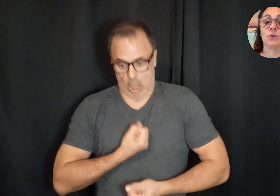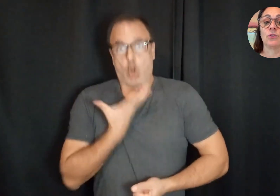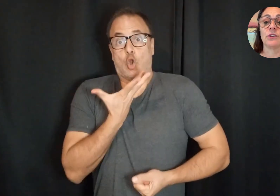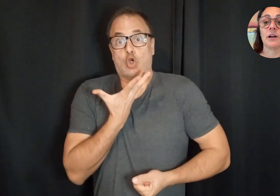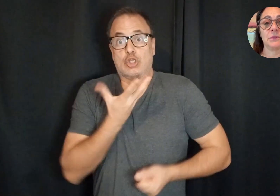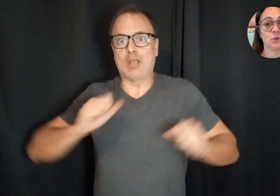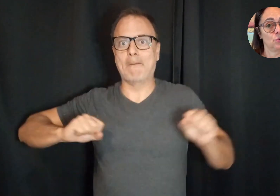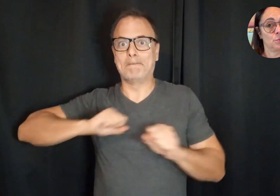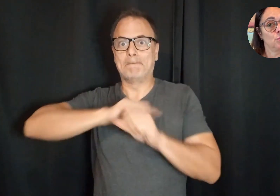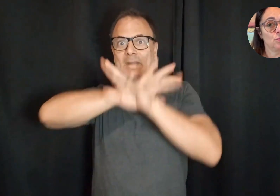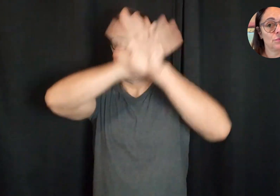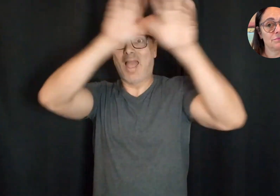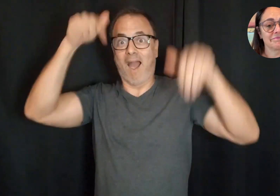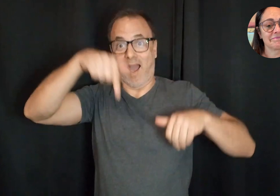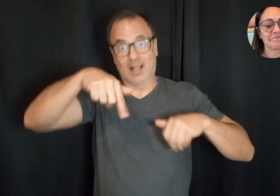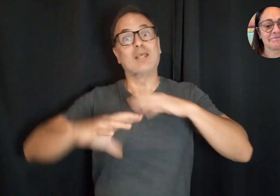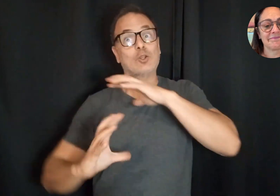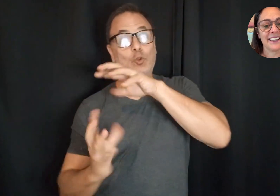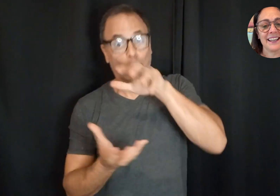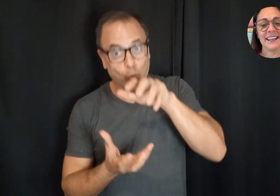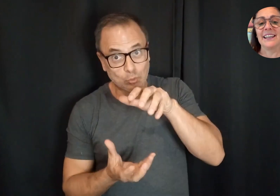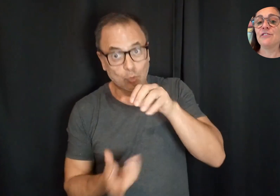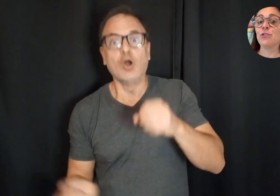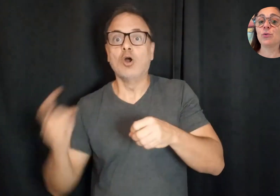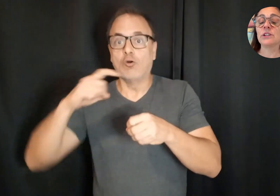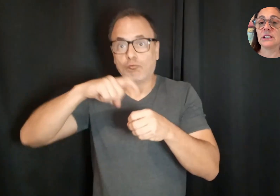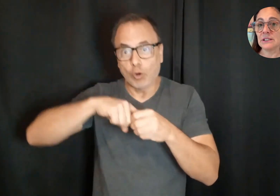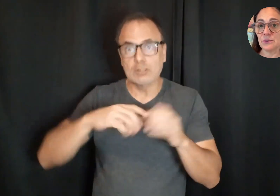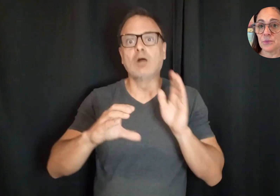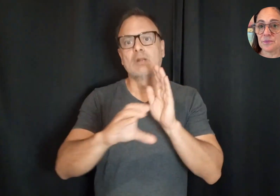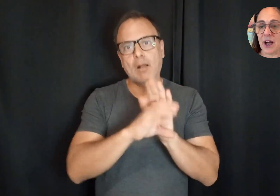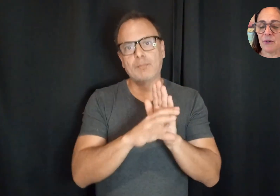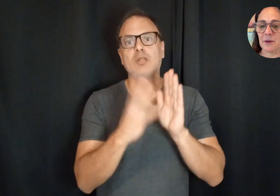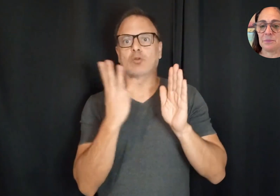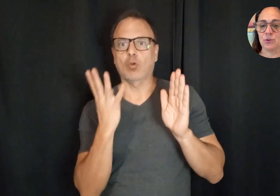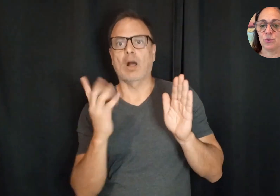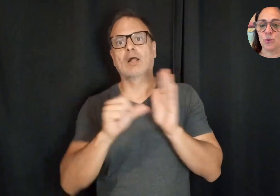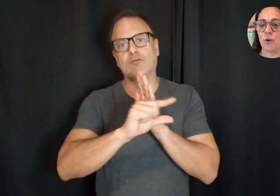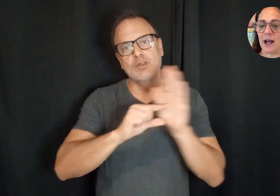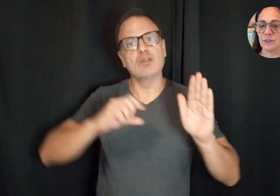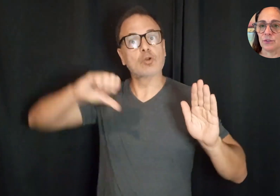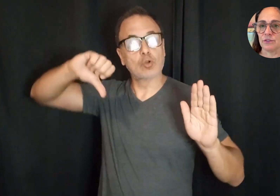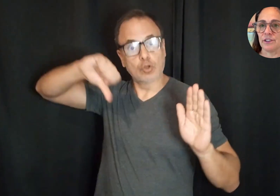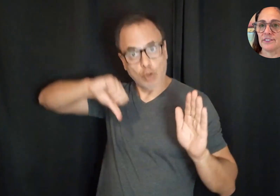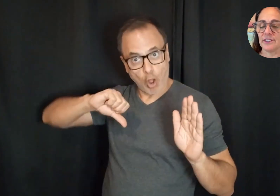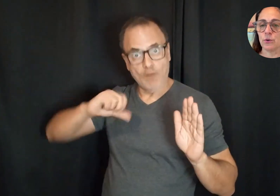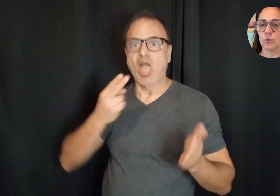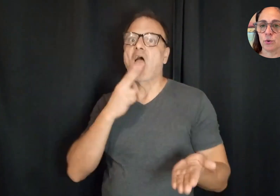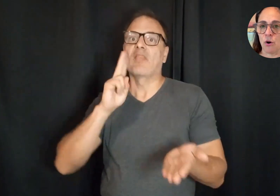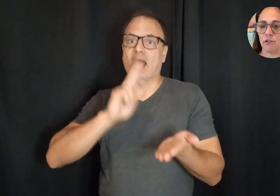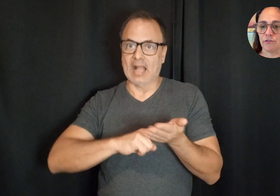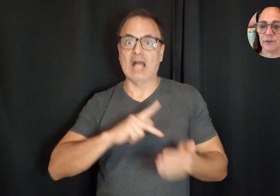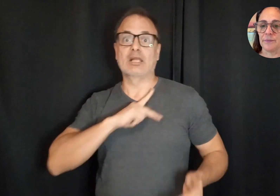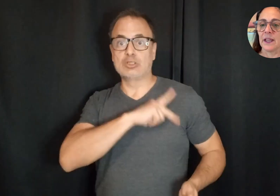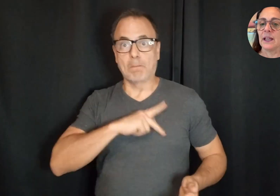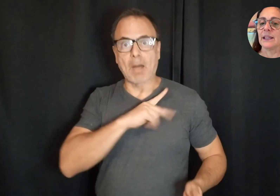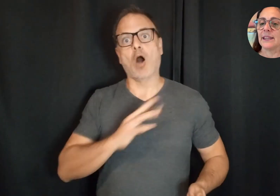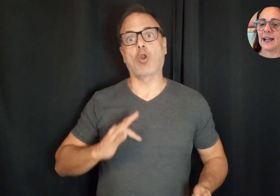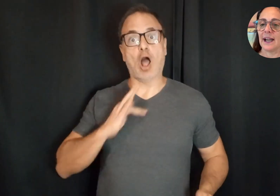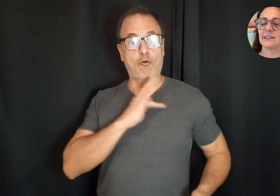nosso caminho no mundo? E voltando ao capítulo 4, versículo 9, da carta